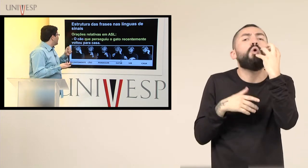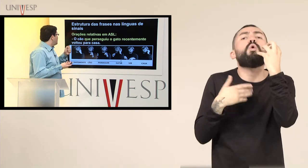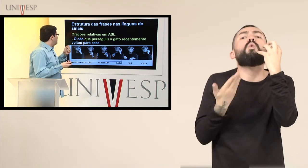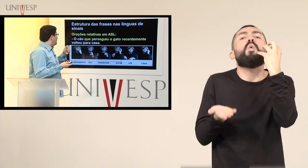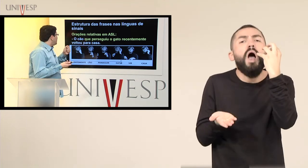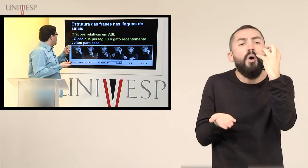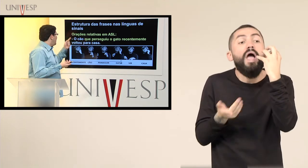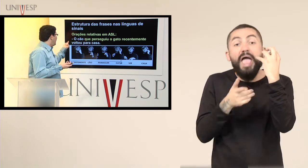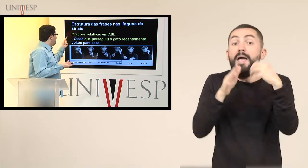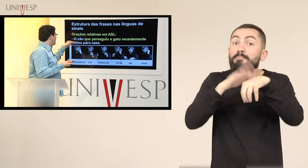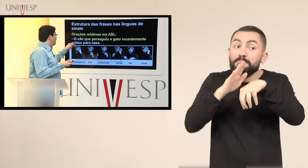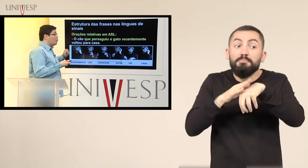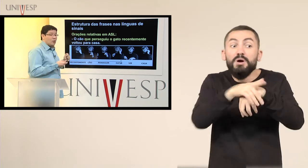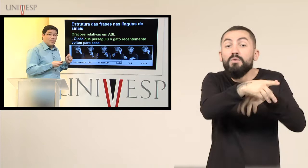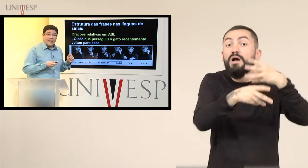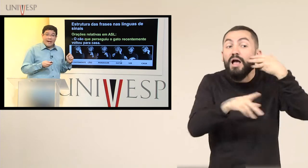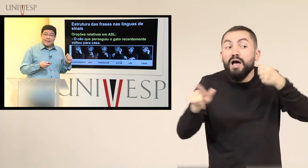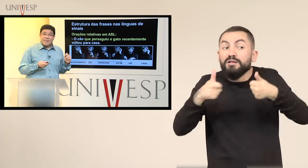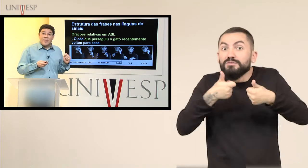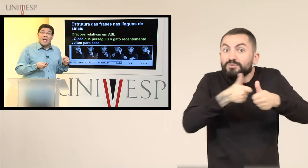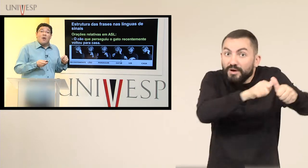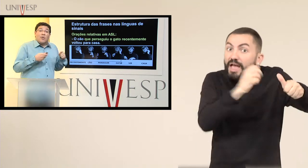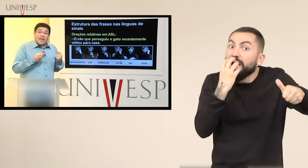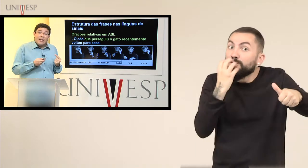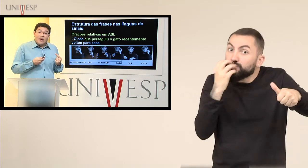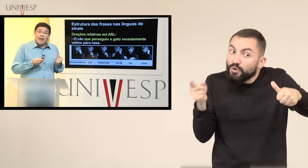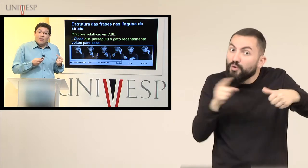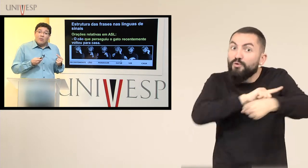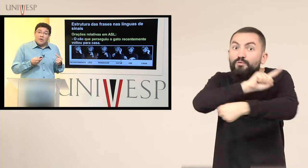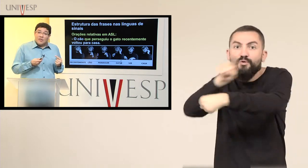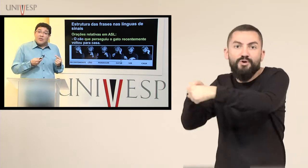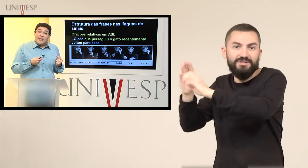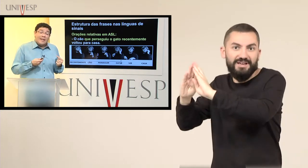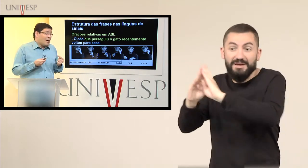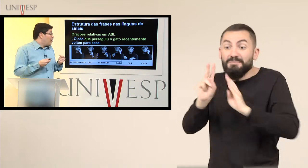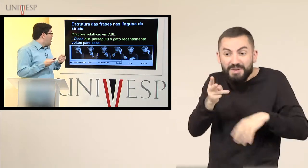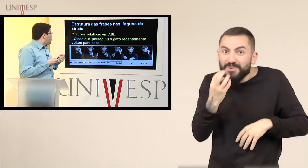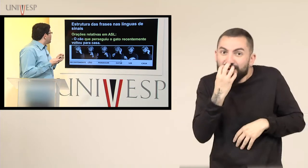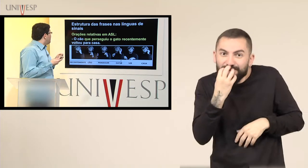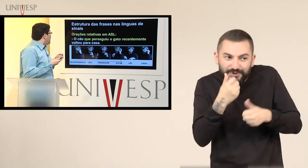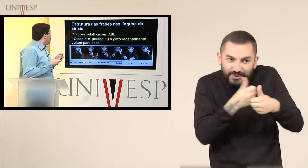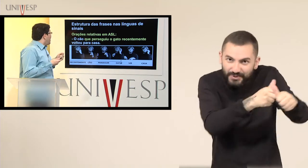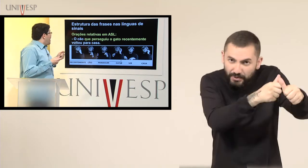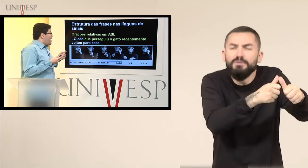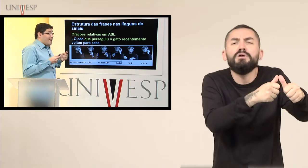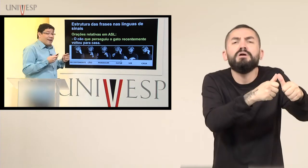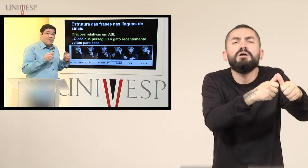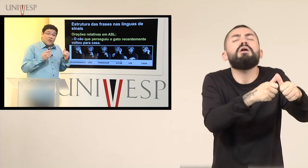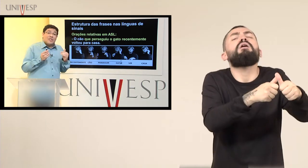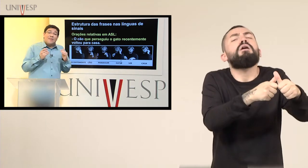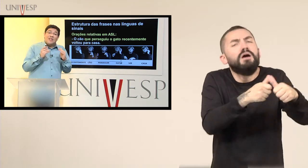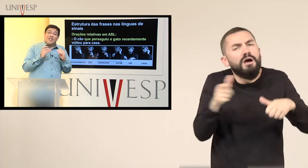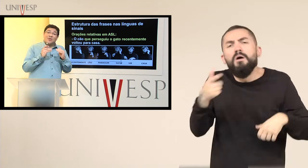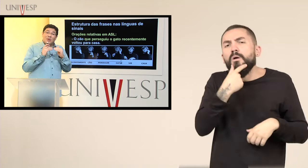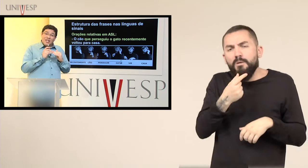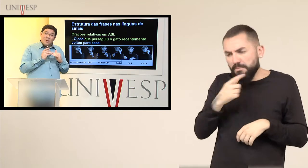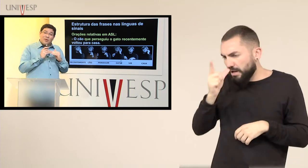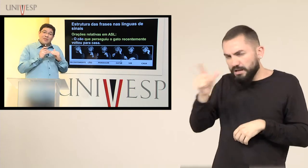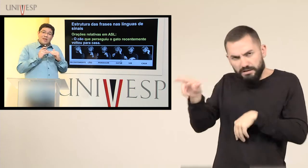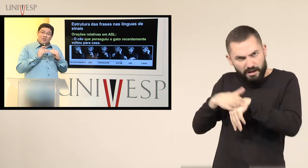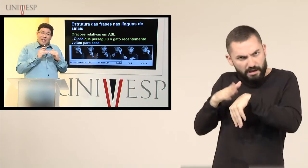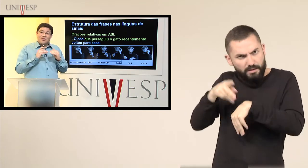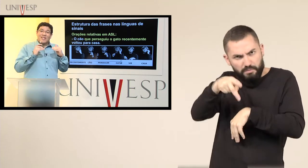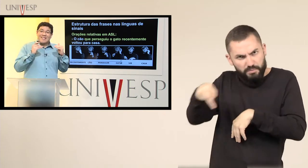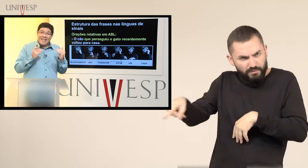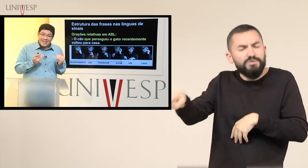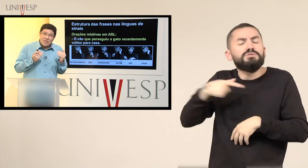gato recentemente. Ele voltou para casa. O que o professor Liddell descobriu foi justamente que, durante a